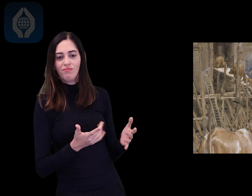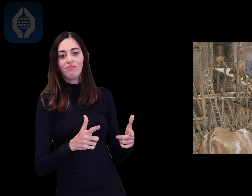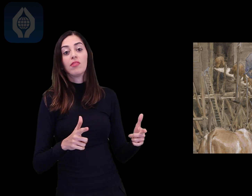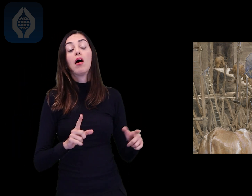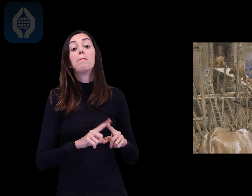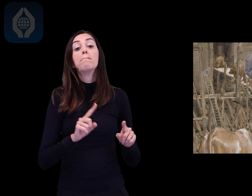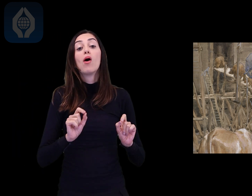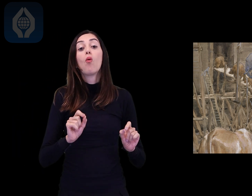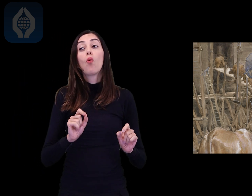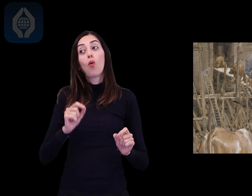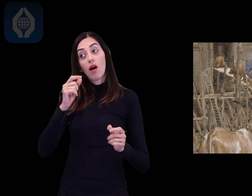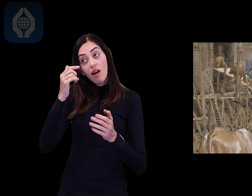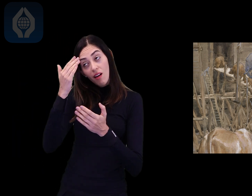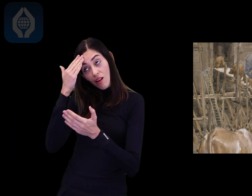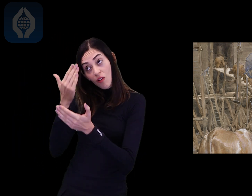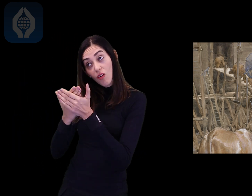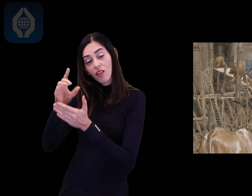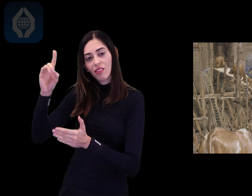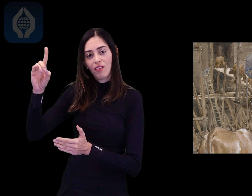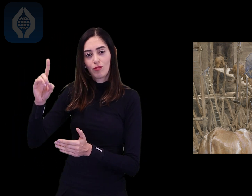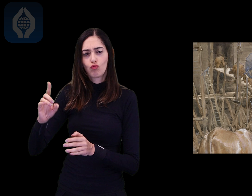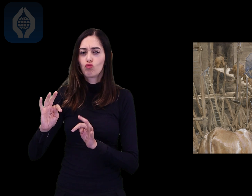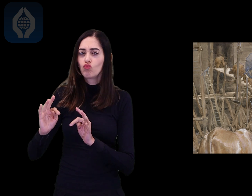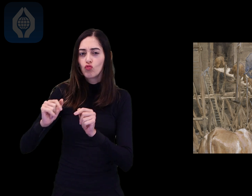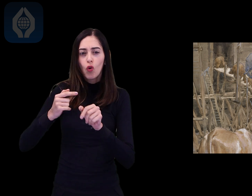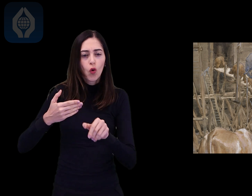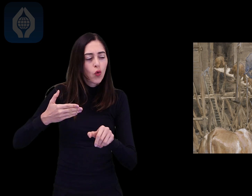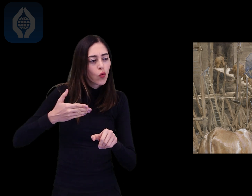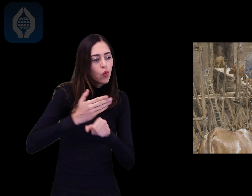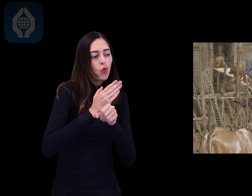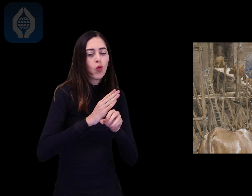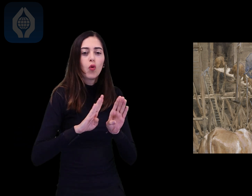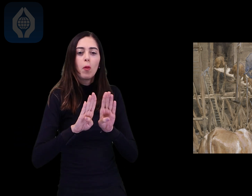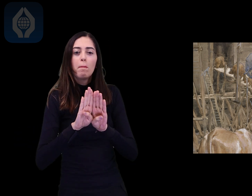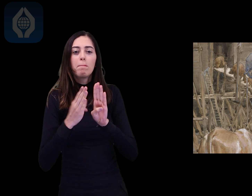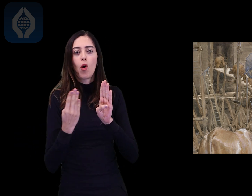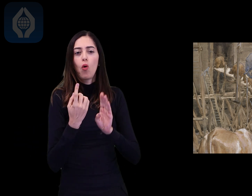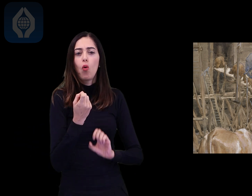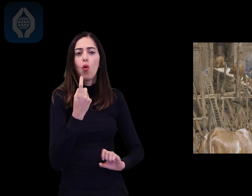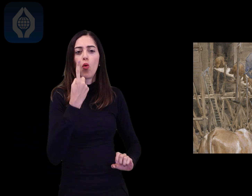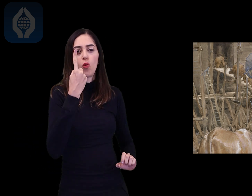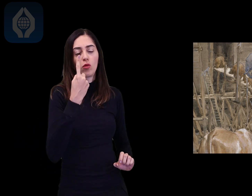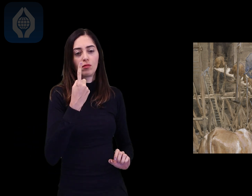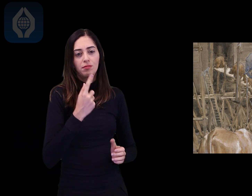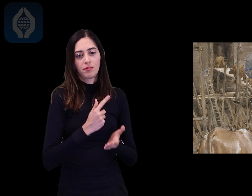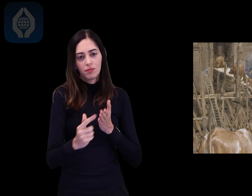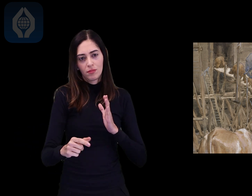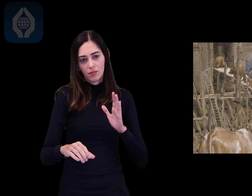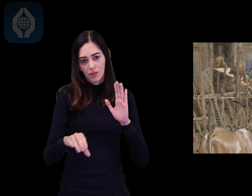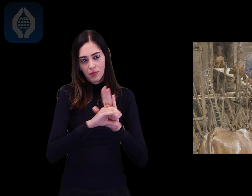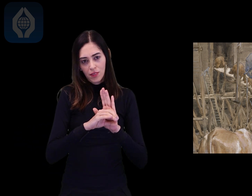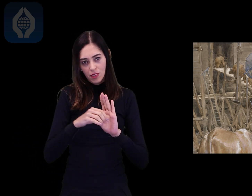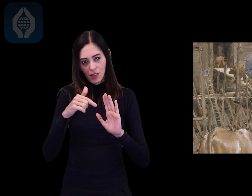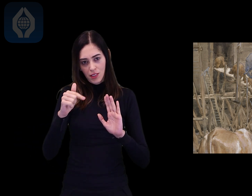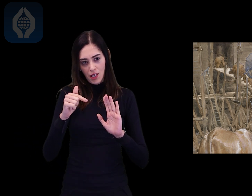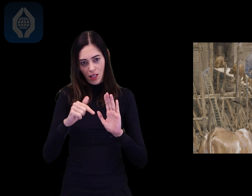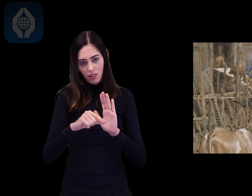pela única porta. Gênesis 7, 15 a 16. Noé e toda a sua família entraram na